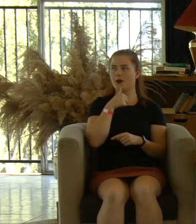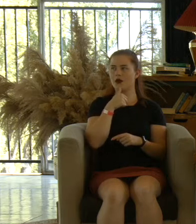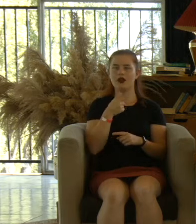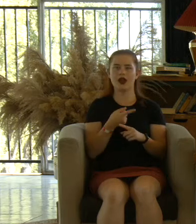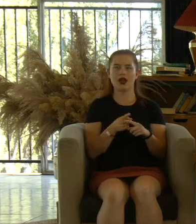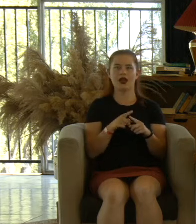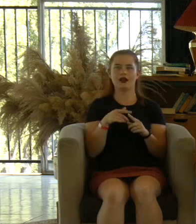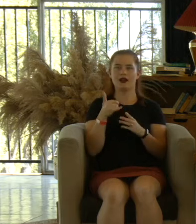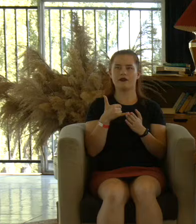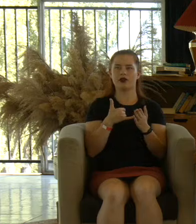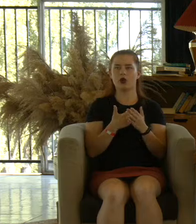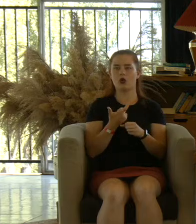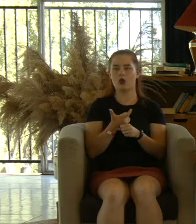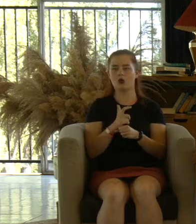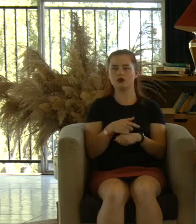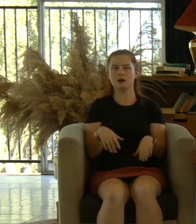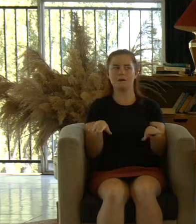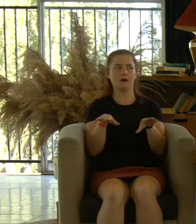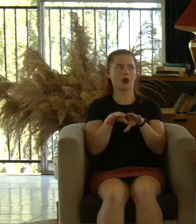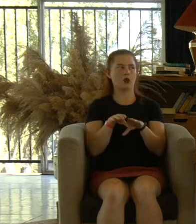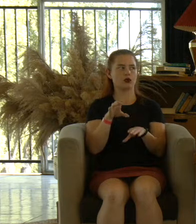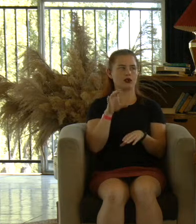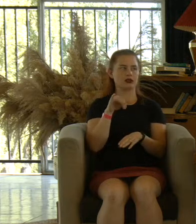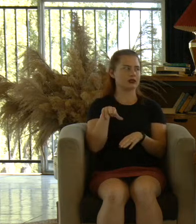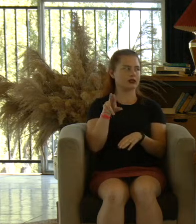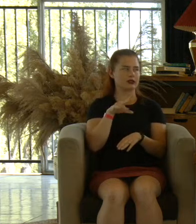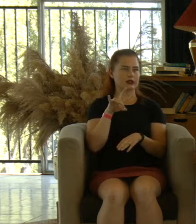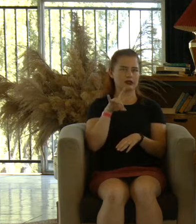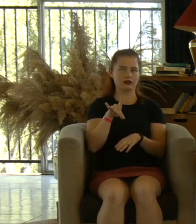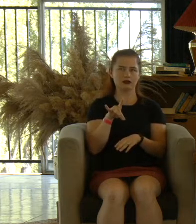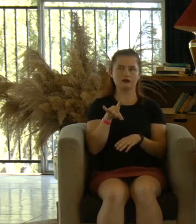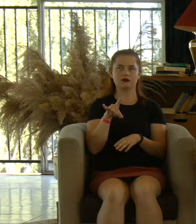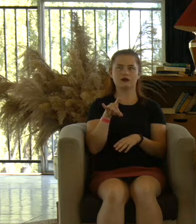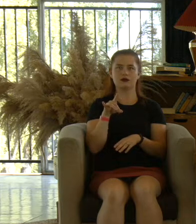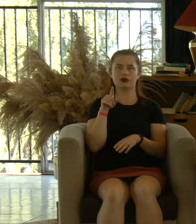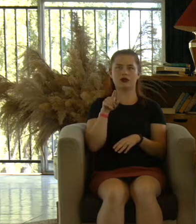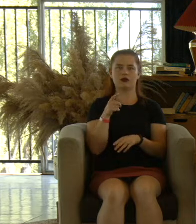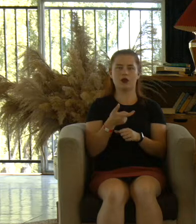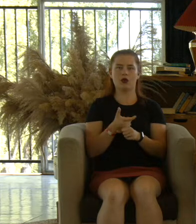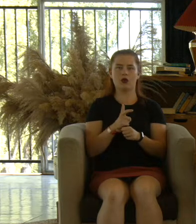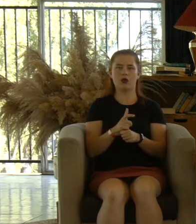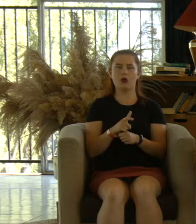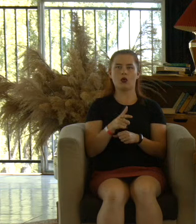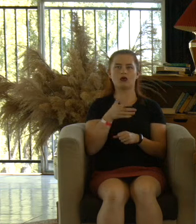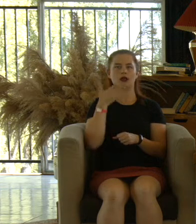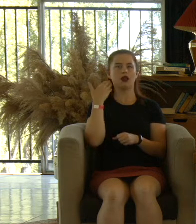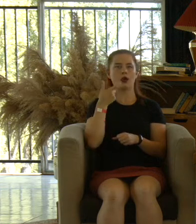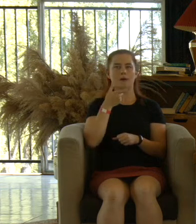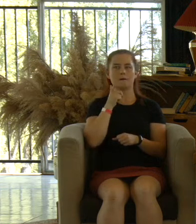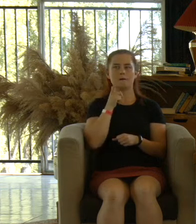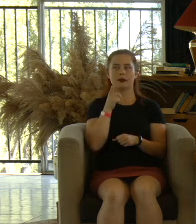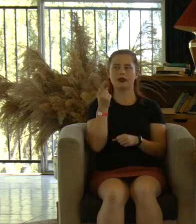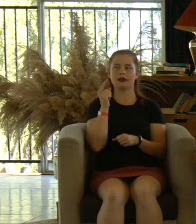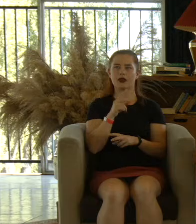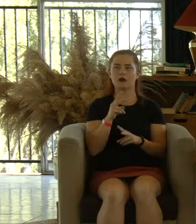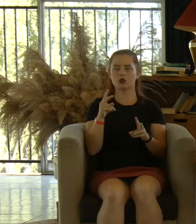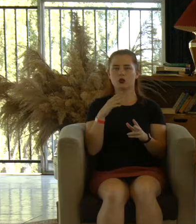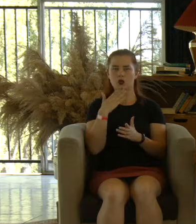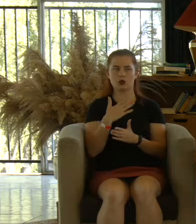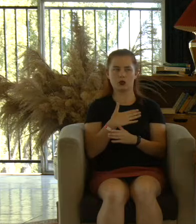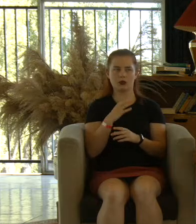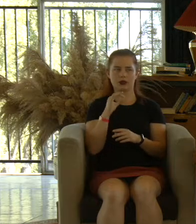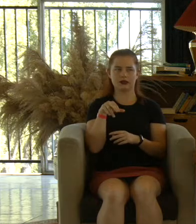Вот это вино очень похоже на сидр испанский, на самом деле. Его очень просто пить тем, кому нравится испанский сидр. Тем, кто